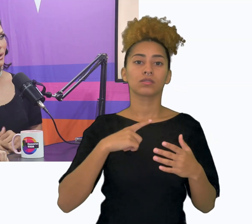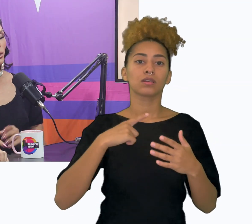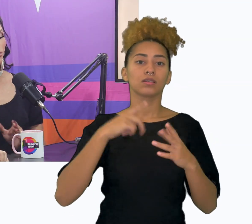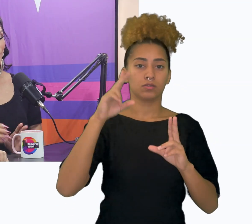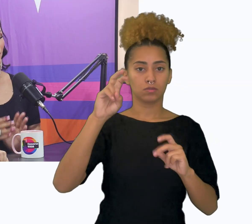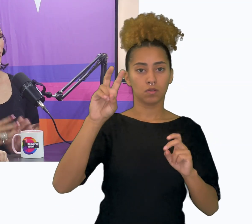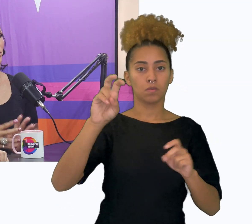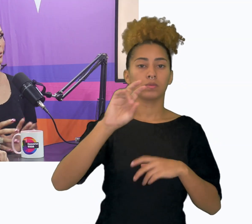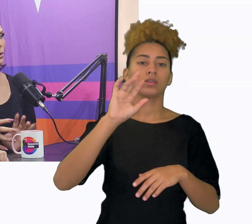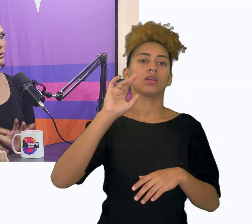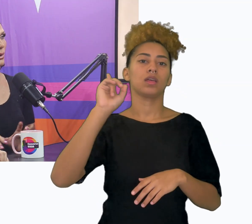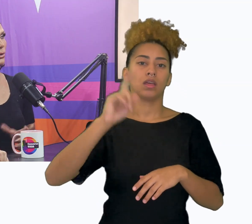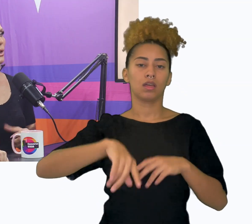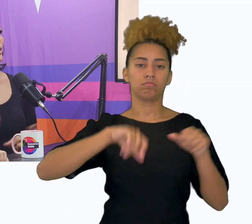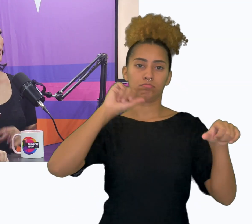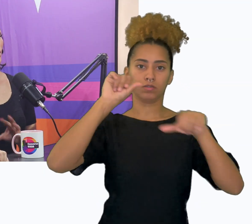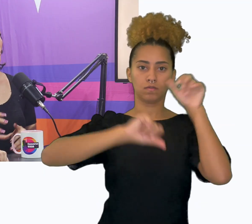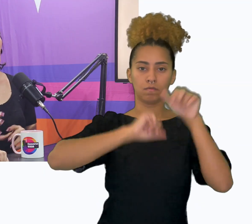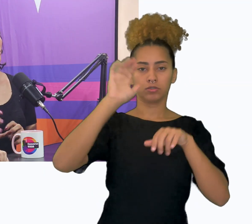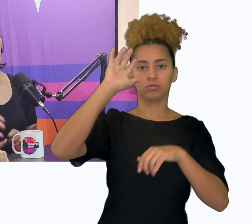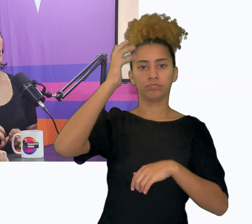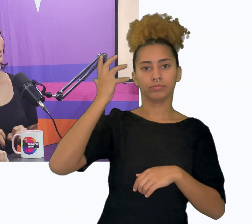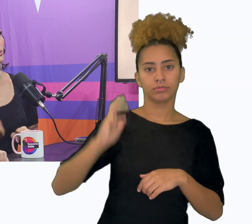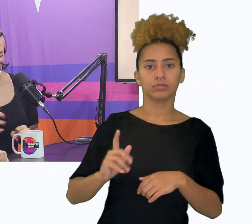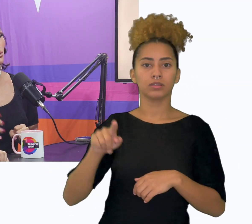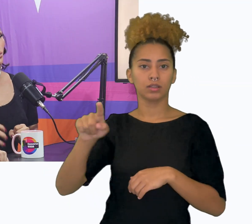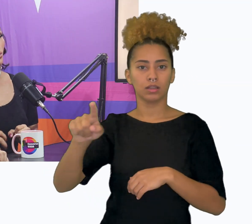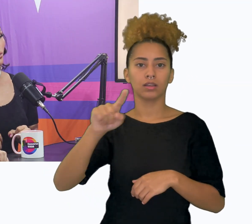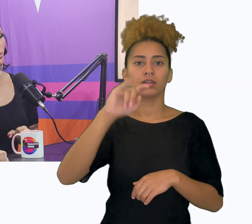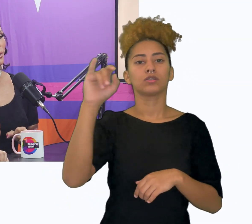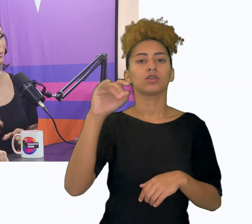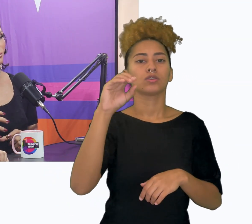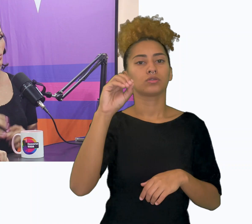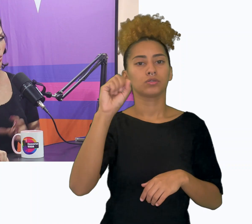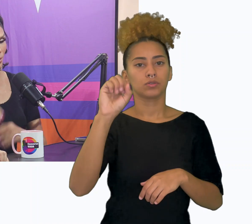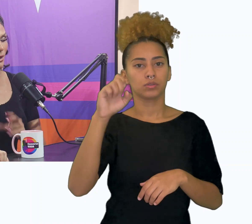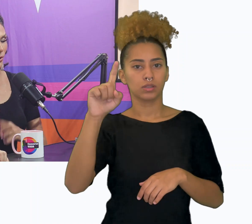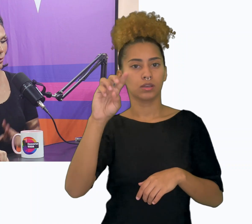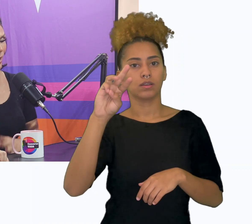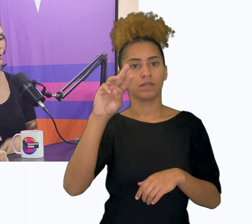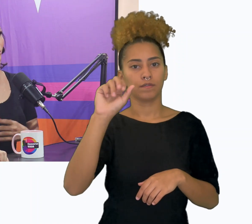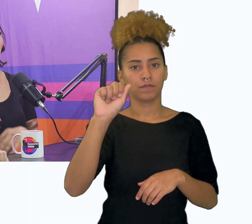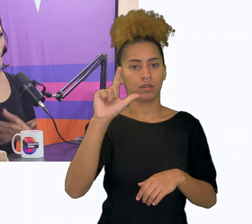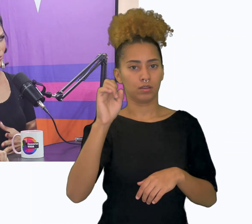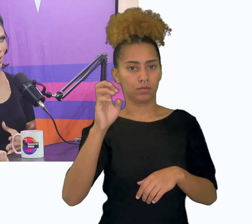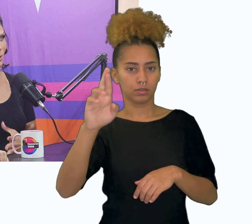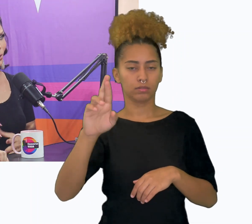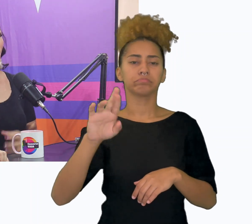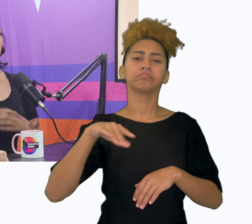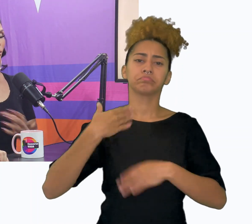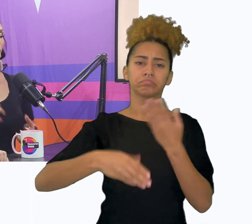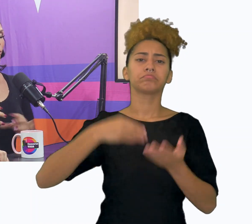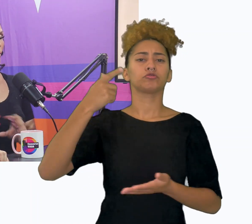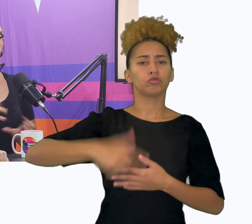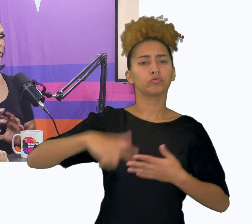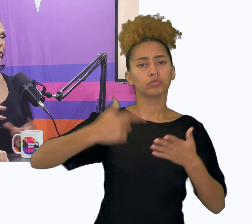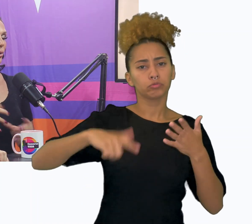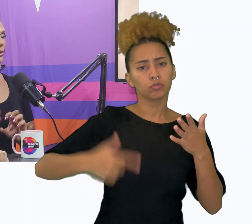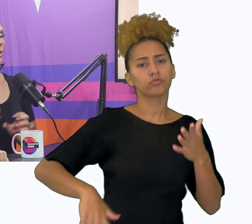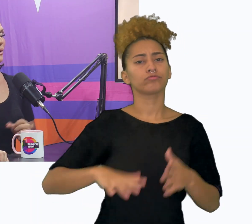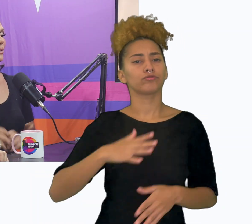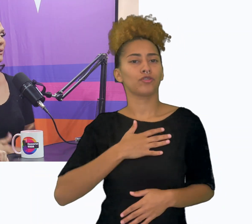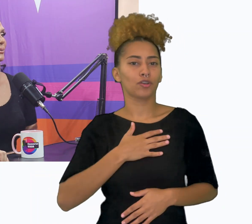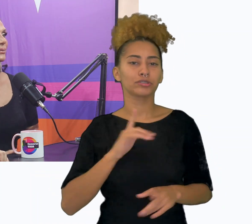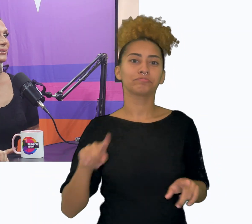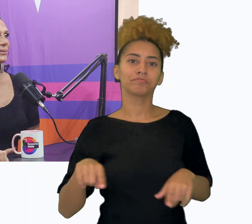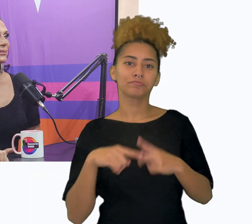Valdo também, então foi a partir dos anos 2000 que isso foi se tornando uma coisa mais frequente. Eu fui gostando e fui associando